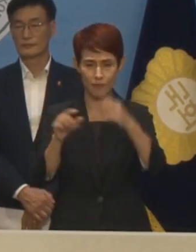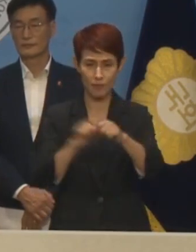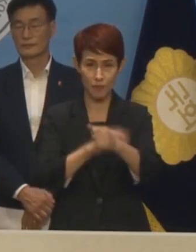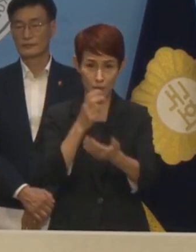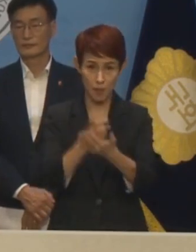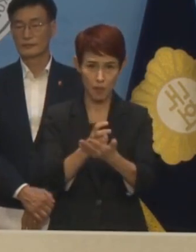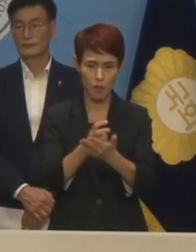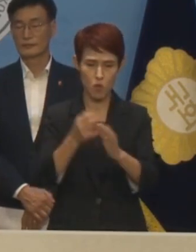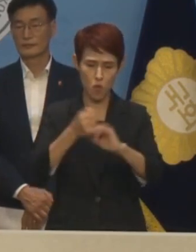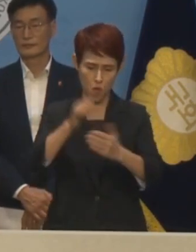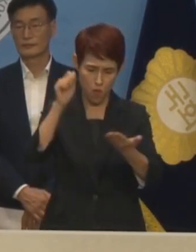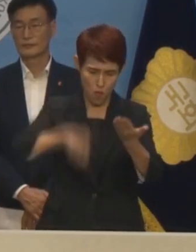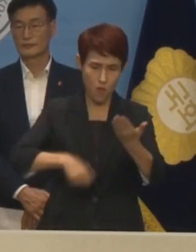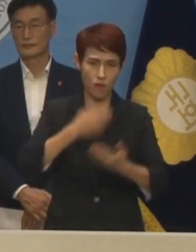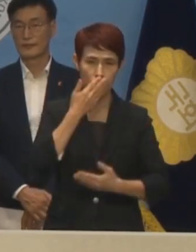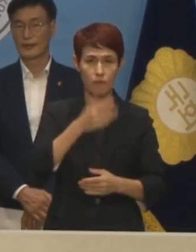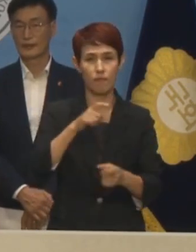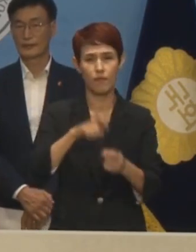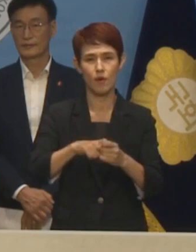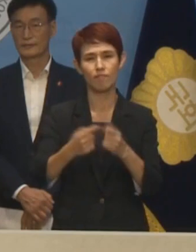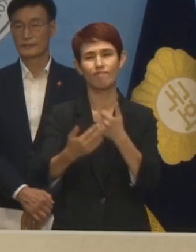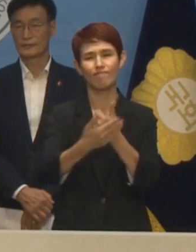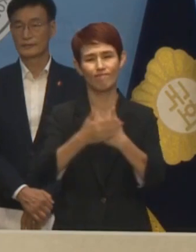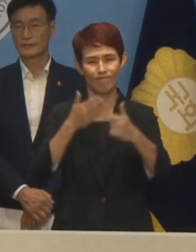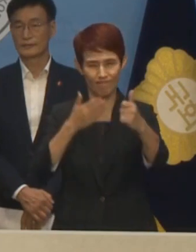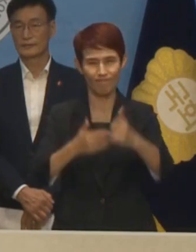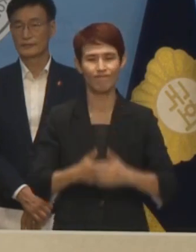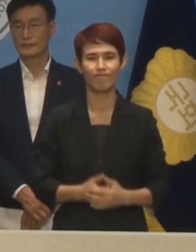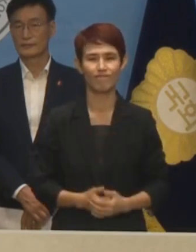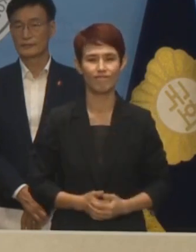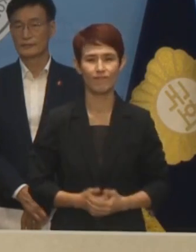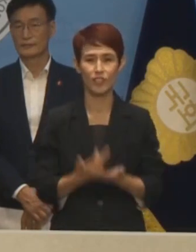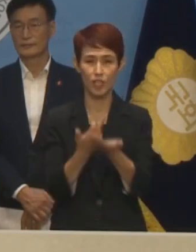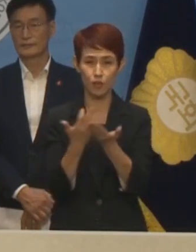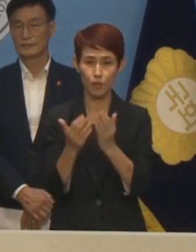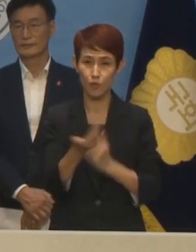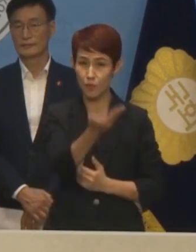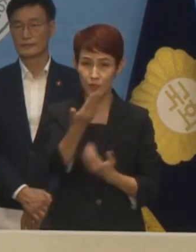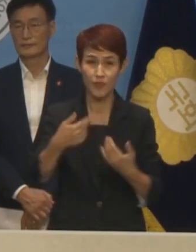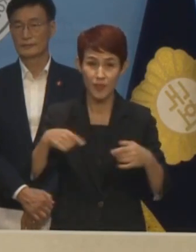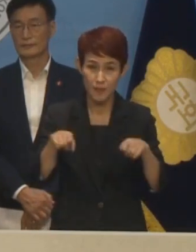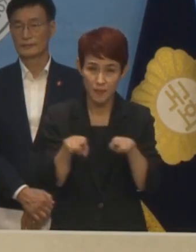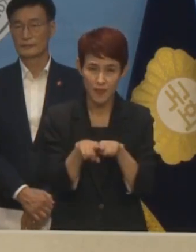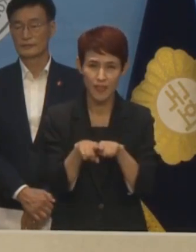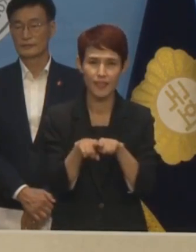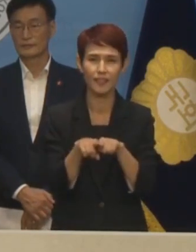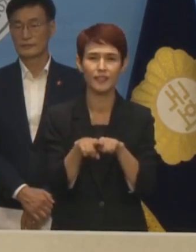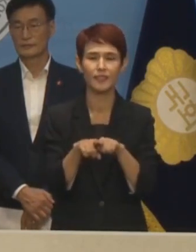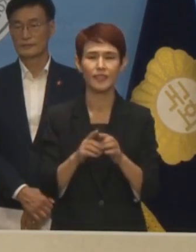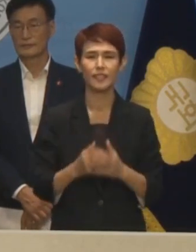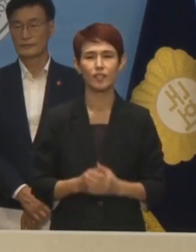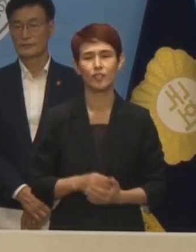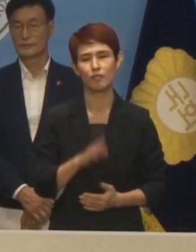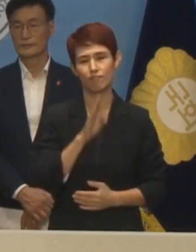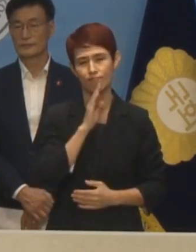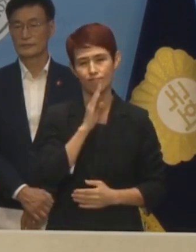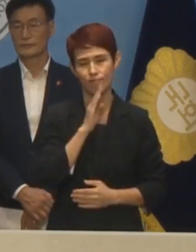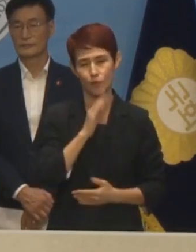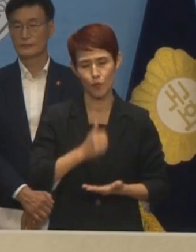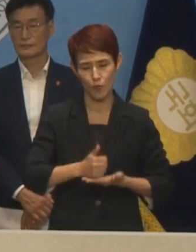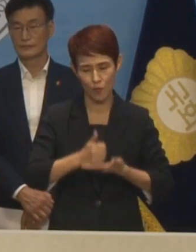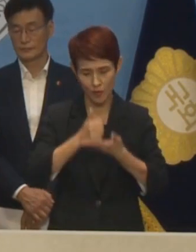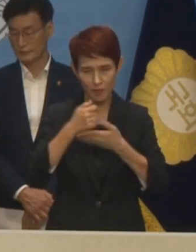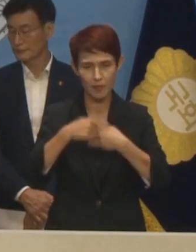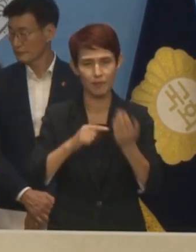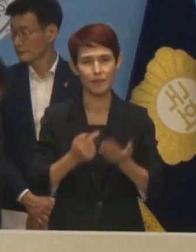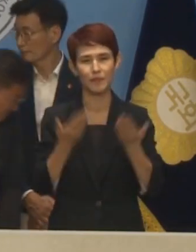꼭 통과될 수 있도록 많은 협조 부탁드리겠습니다. 제주도민과 함께 여러분들한테 다시 한번 존경과 경의를 표합니다.